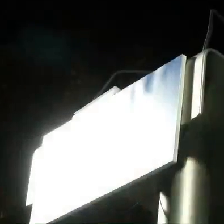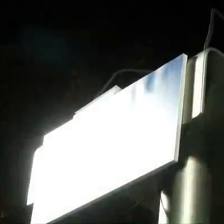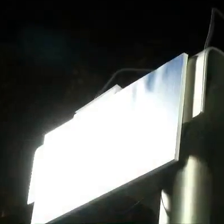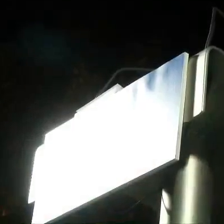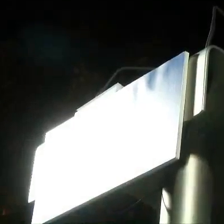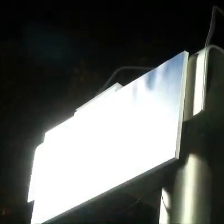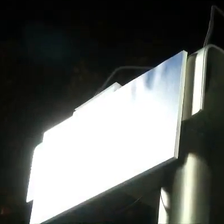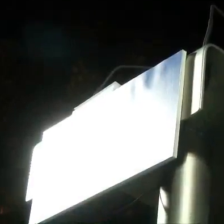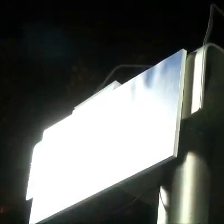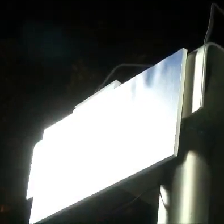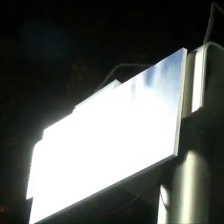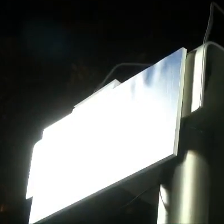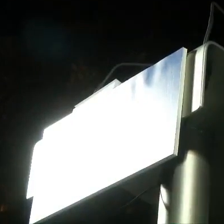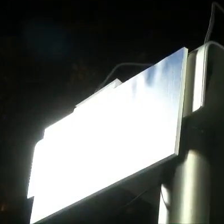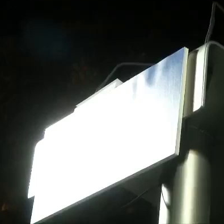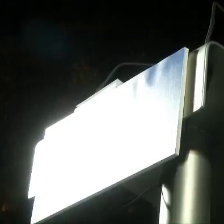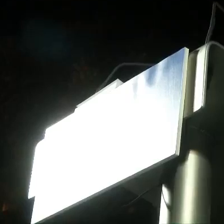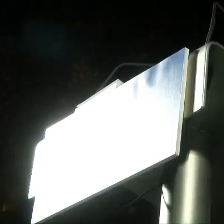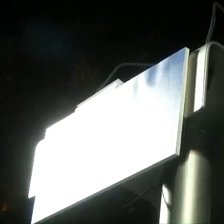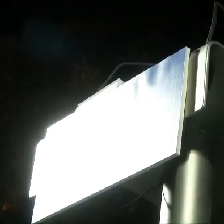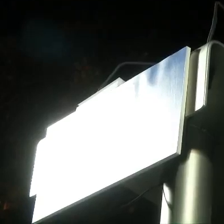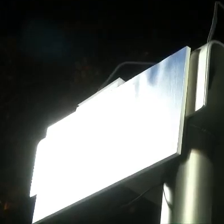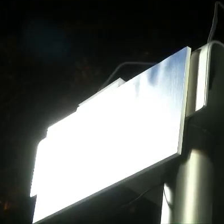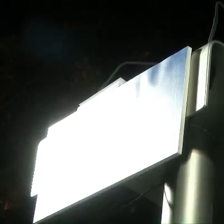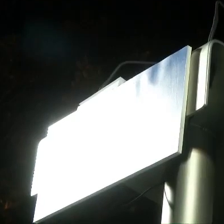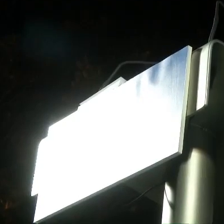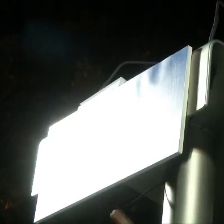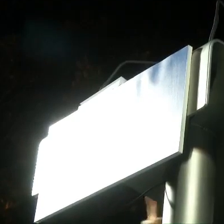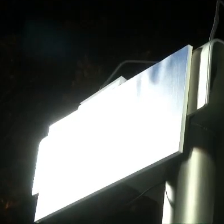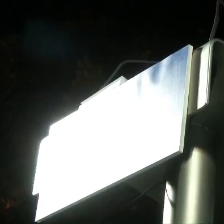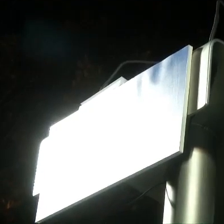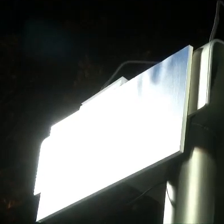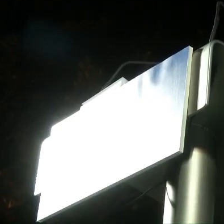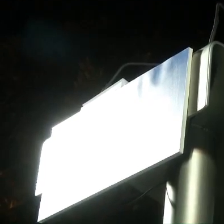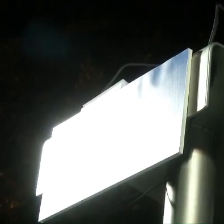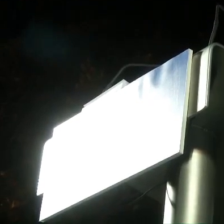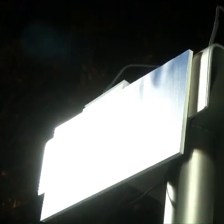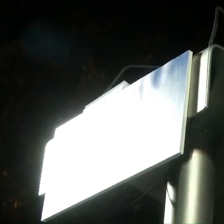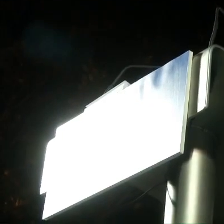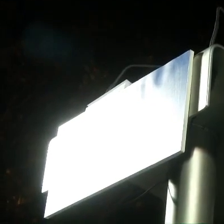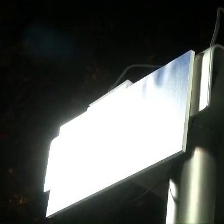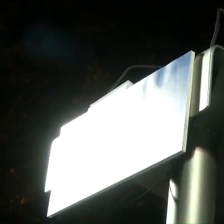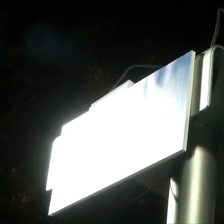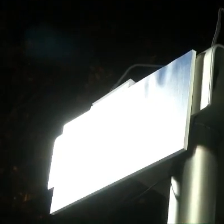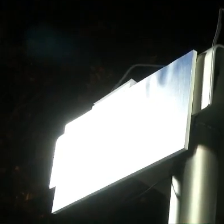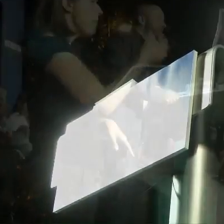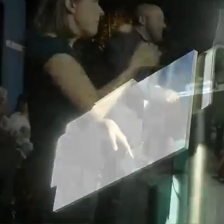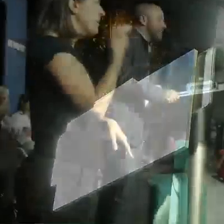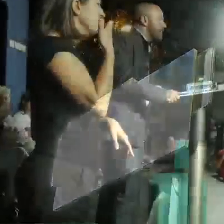Todo o país o sabía, ou só tú eres o único que non o